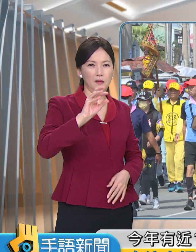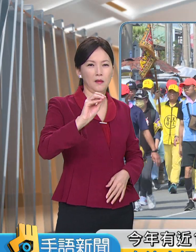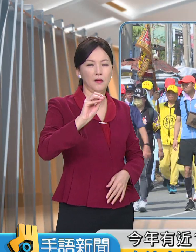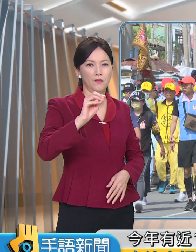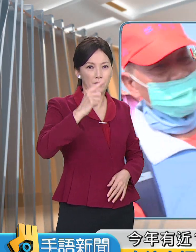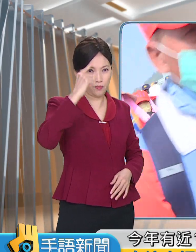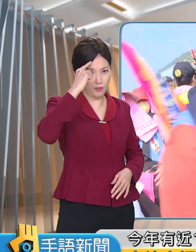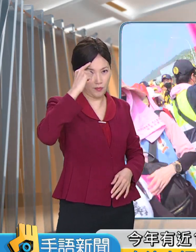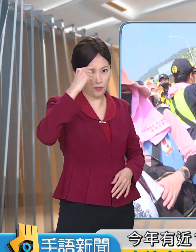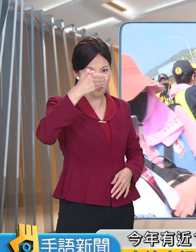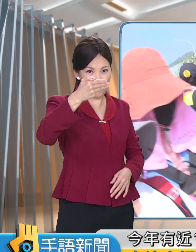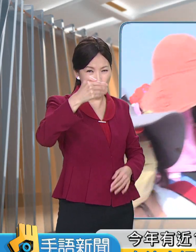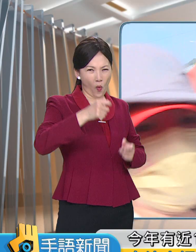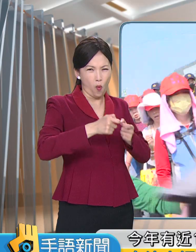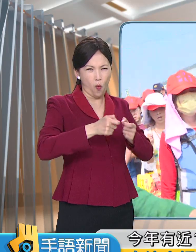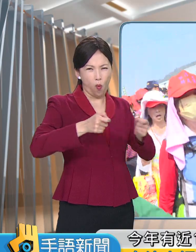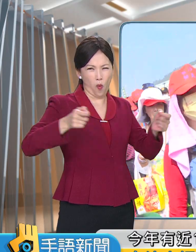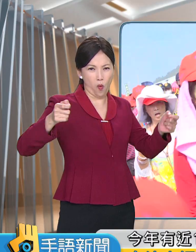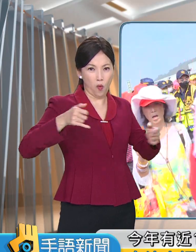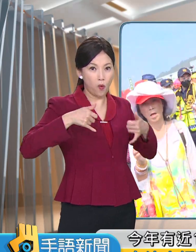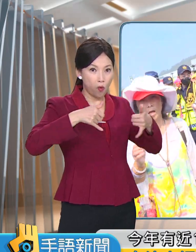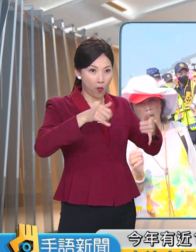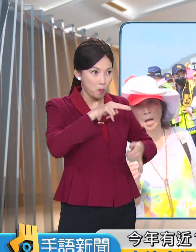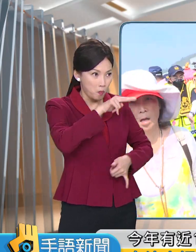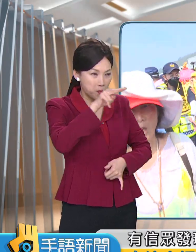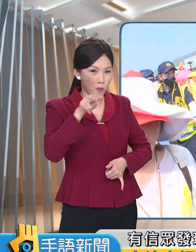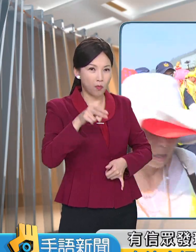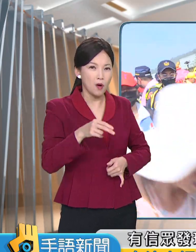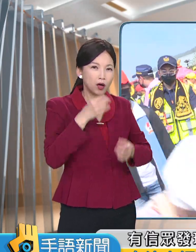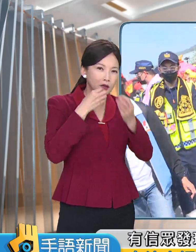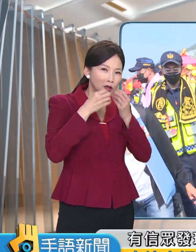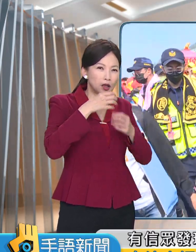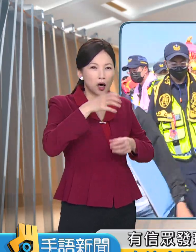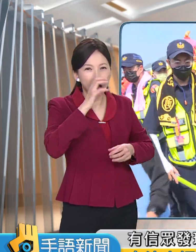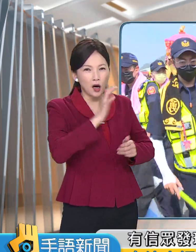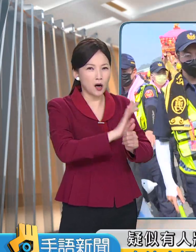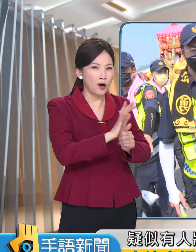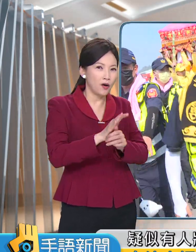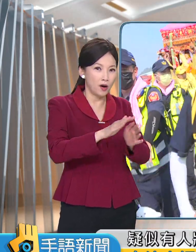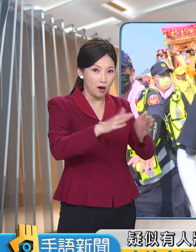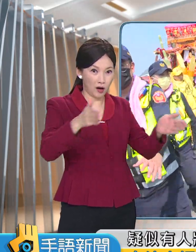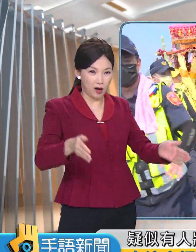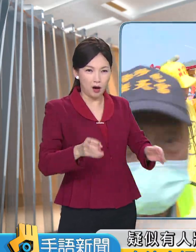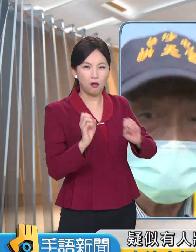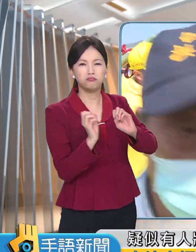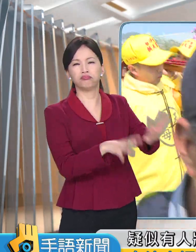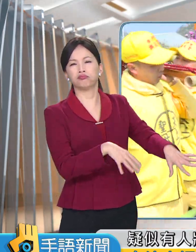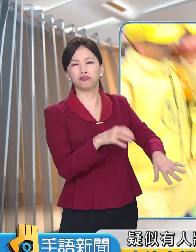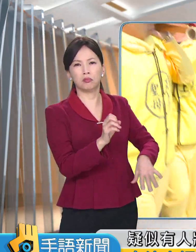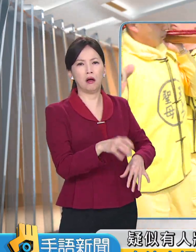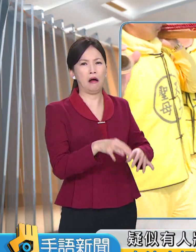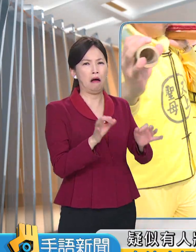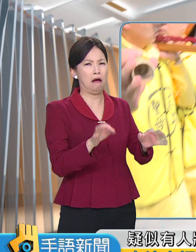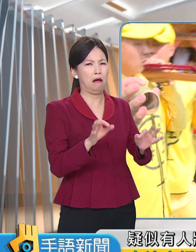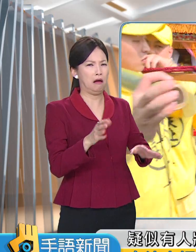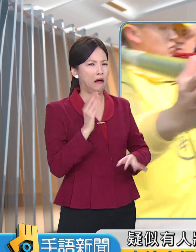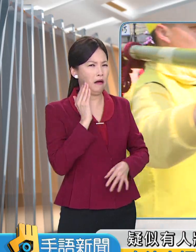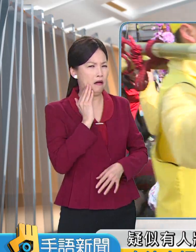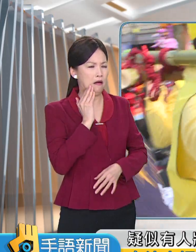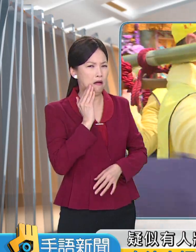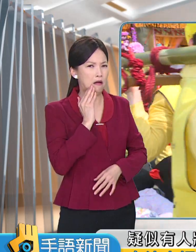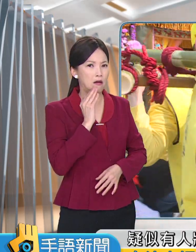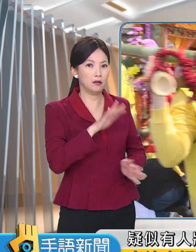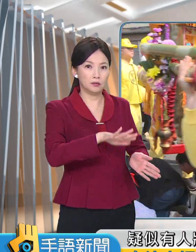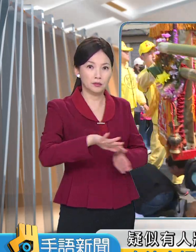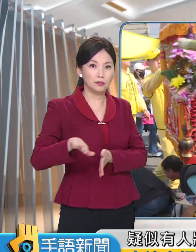近180,000香灯奖相随。有信众发现，疑似有人将补给站食物直